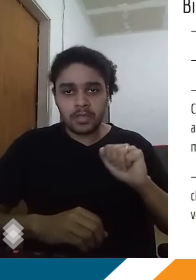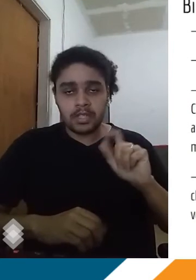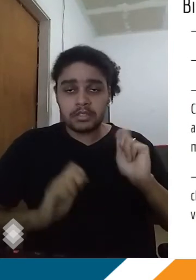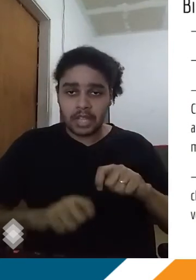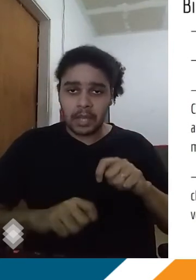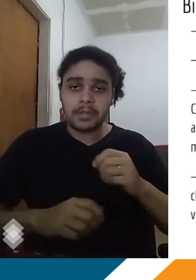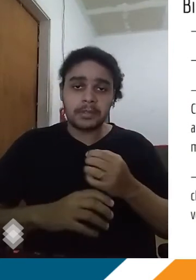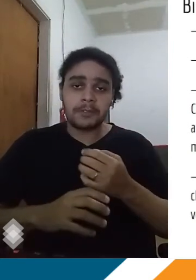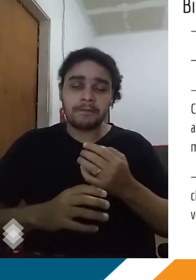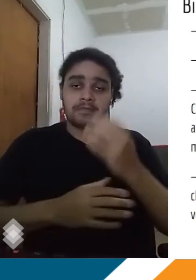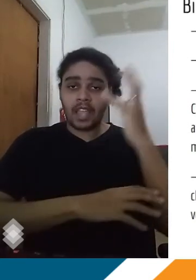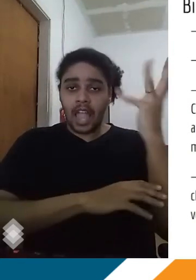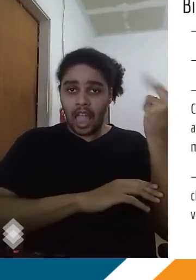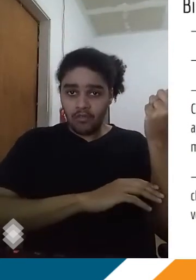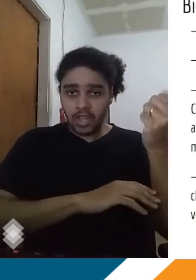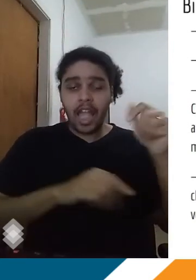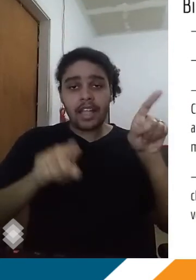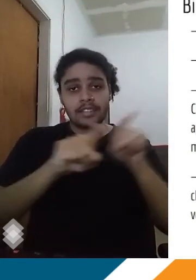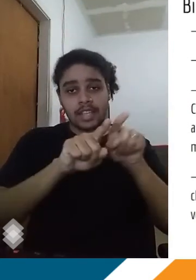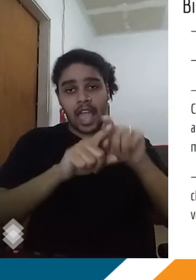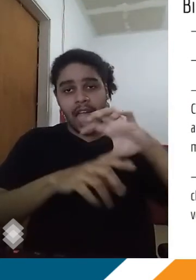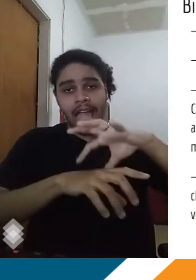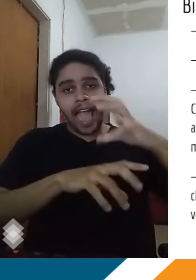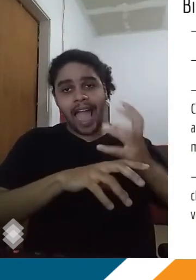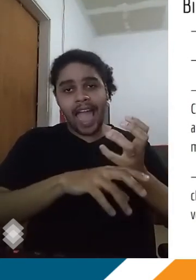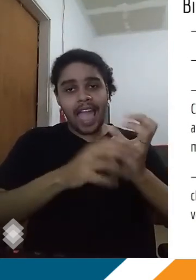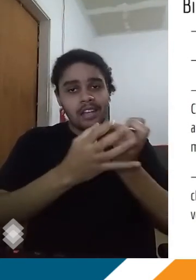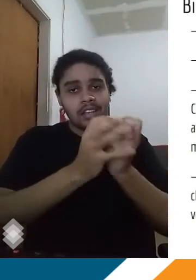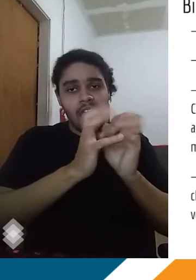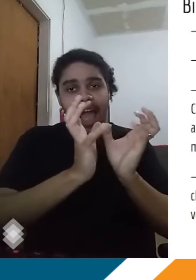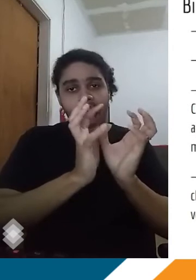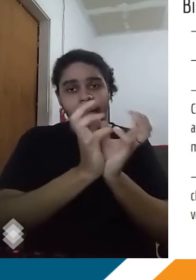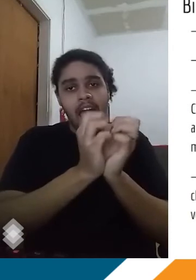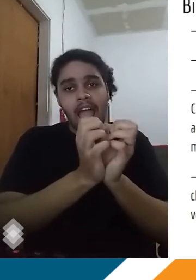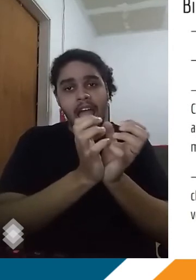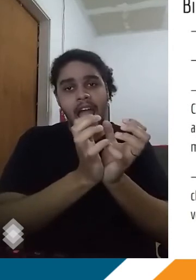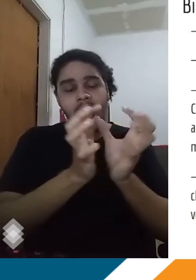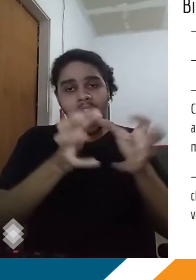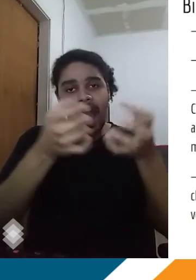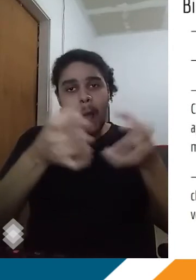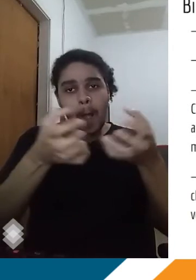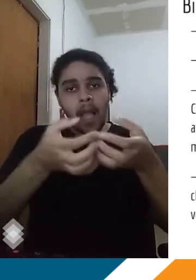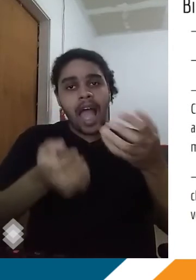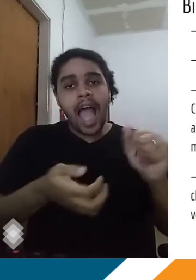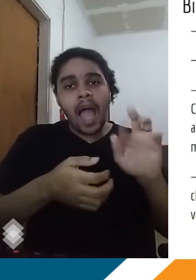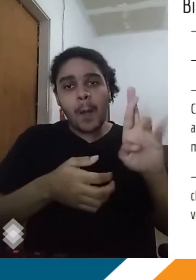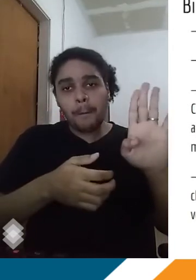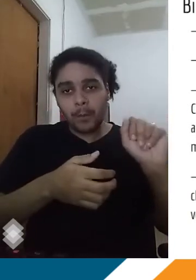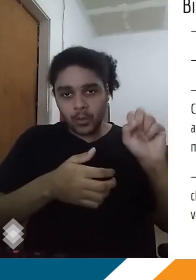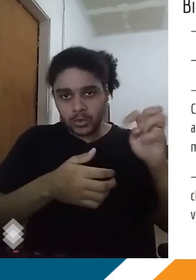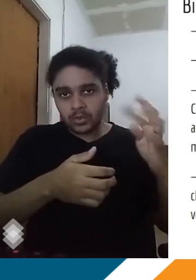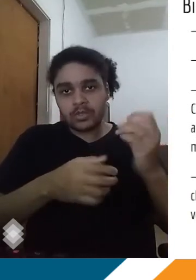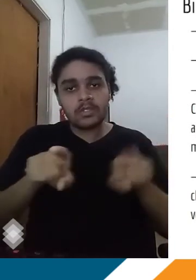podendo ir de espécies arbóreas até espécies arbustivas e até mesmo gramíneas. É uma